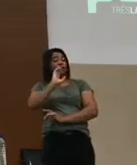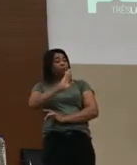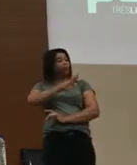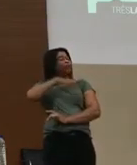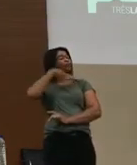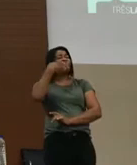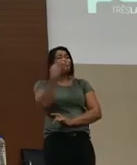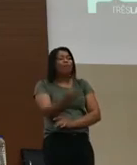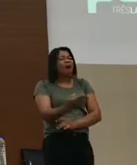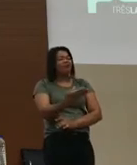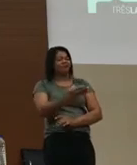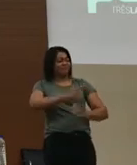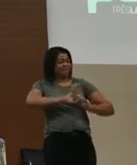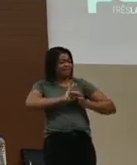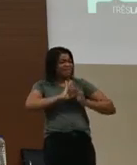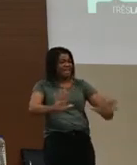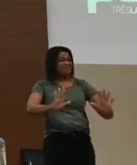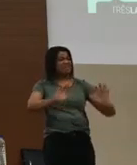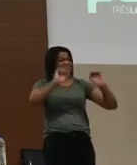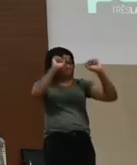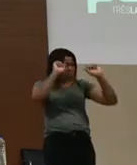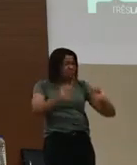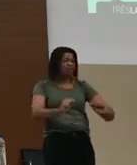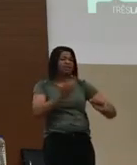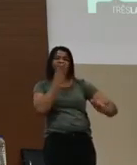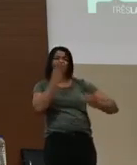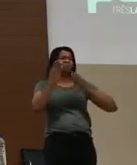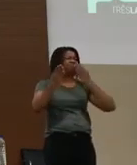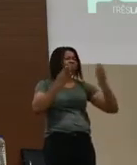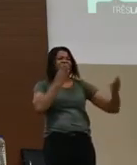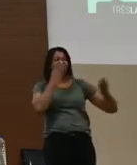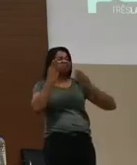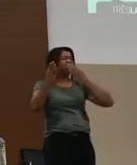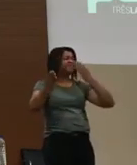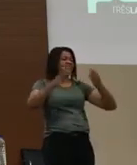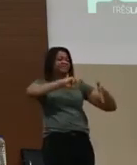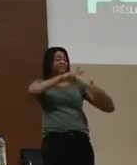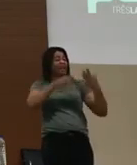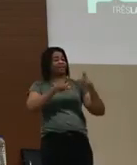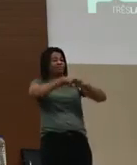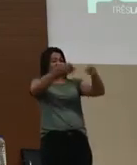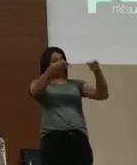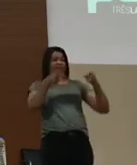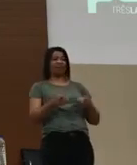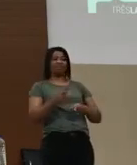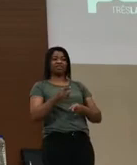qualquer coisa que pedirdes em meu nome, eu o farei.